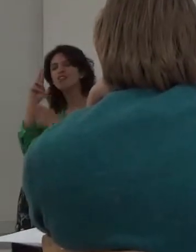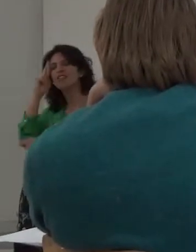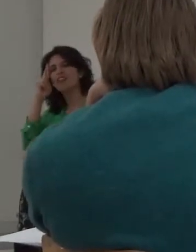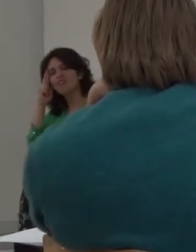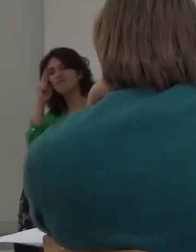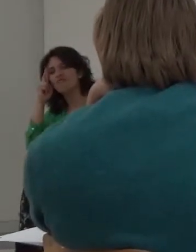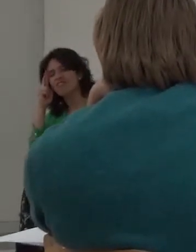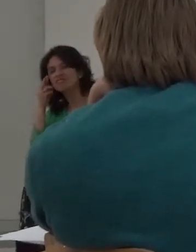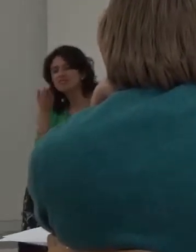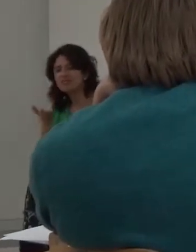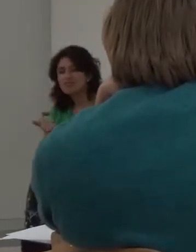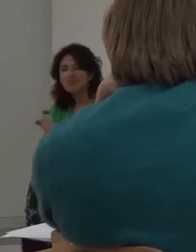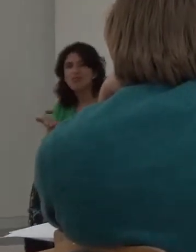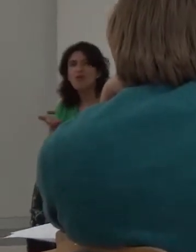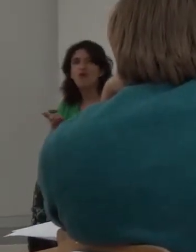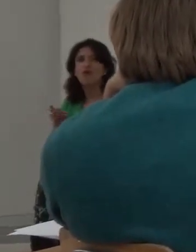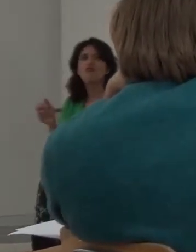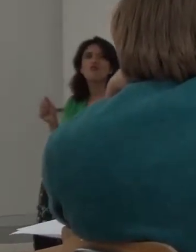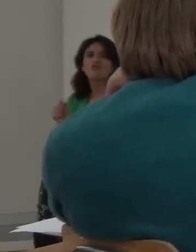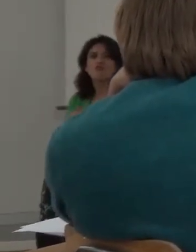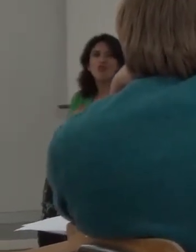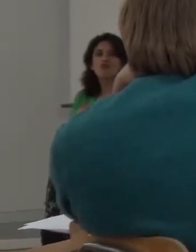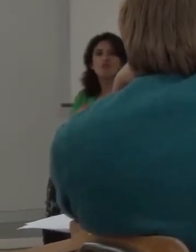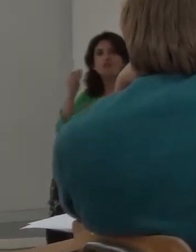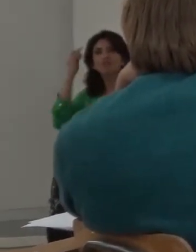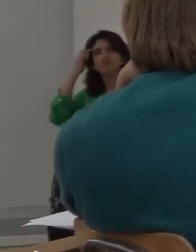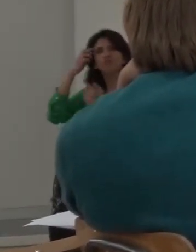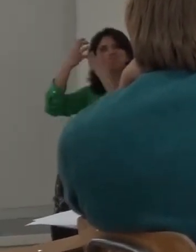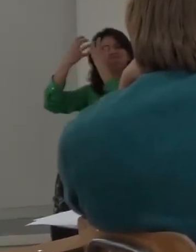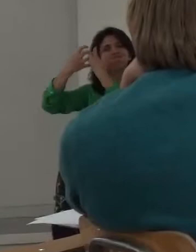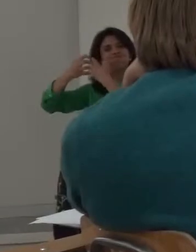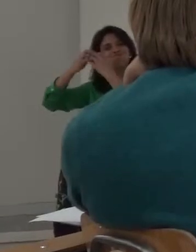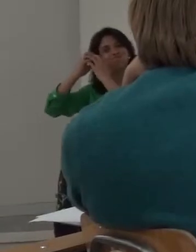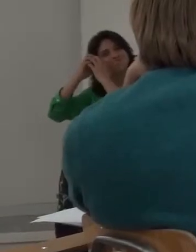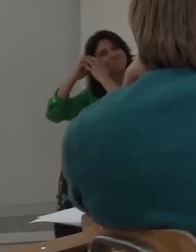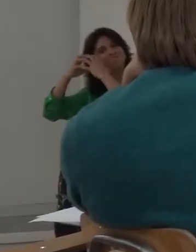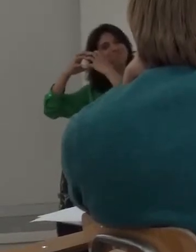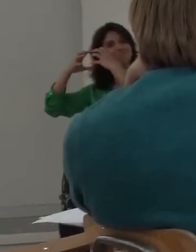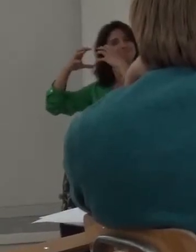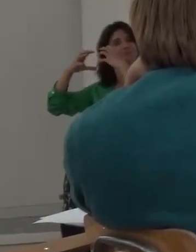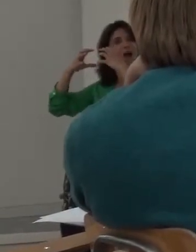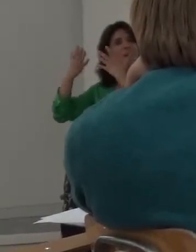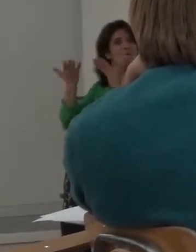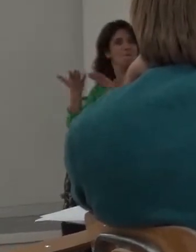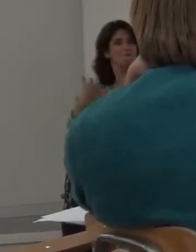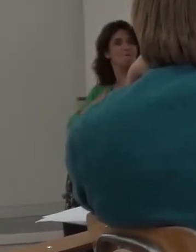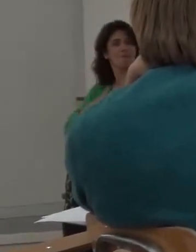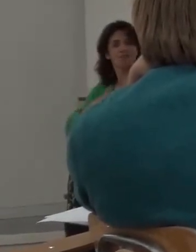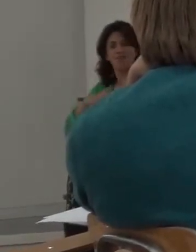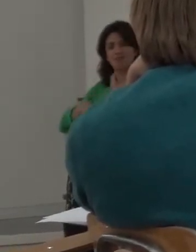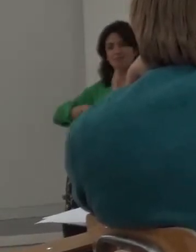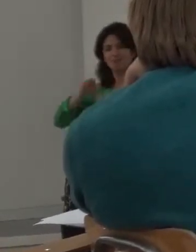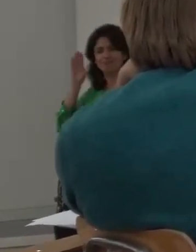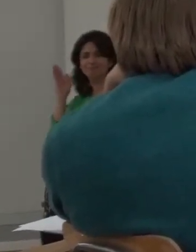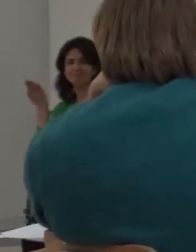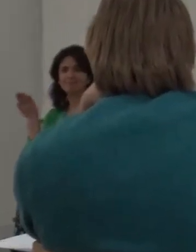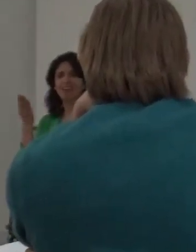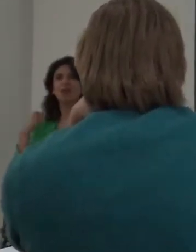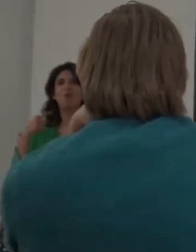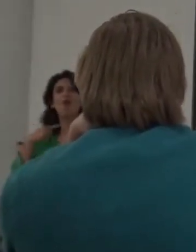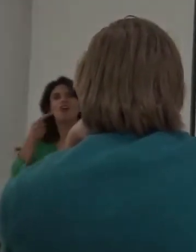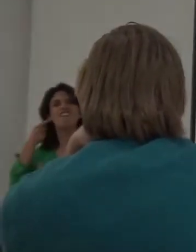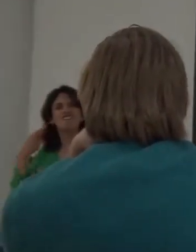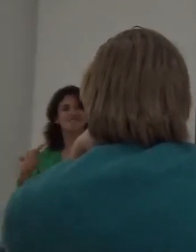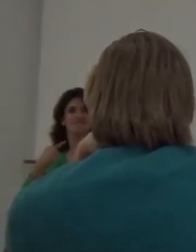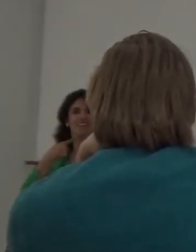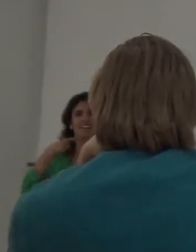reflexión, exactamente, con una maduración del por qué se hacen las cosas y qué efecto tienen las cosas, que sería un aspecto más evaluativo